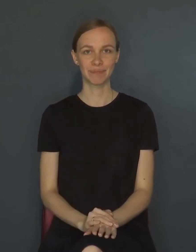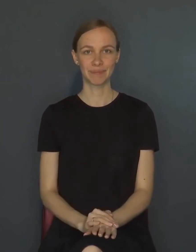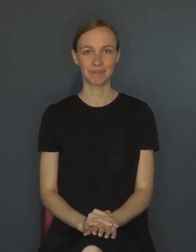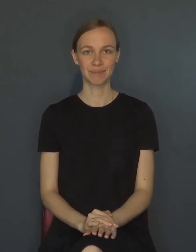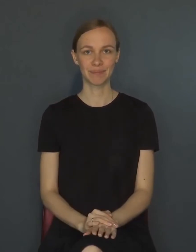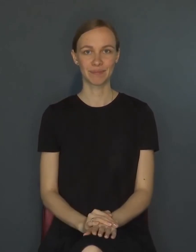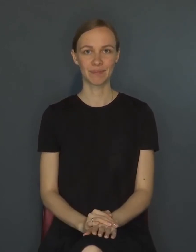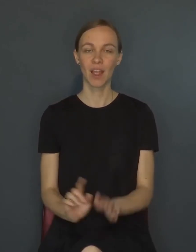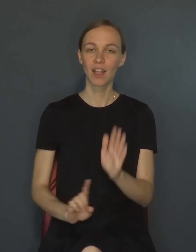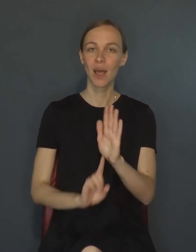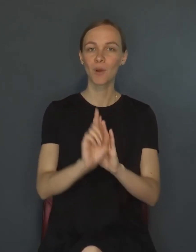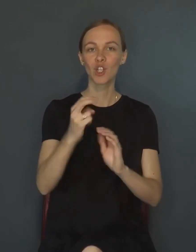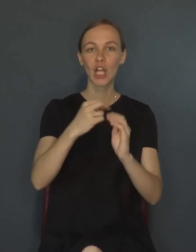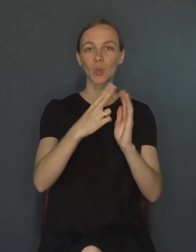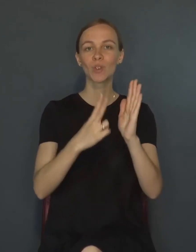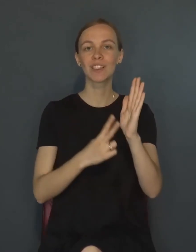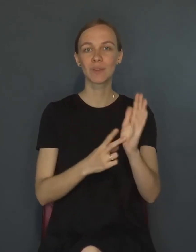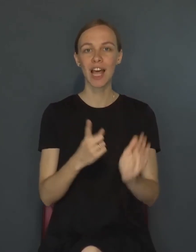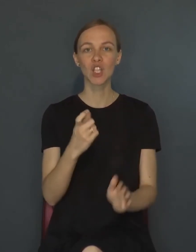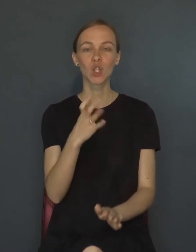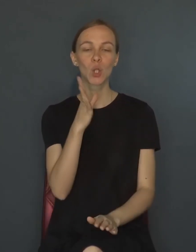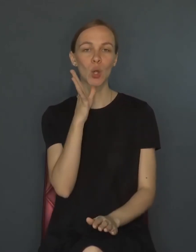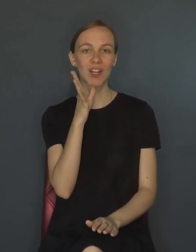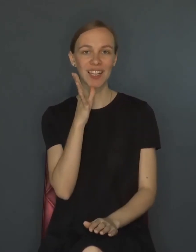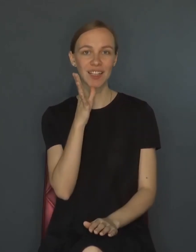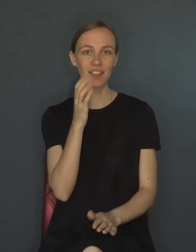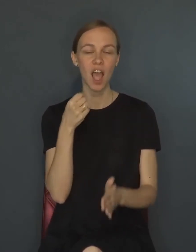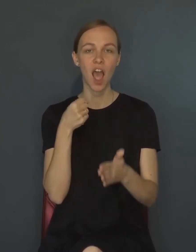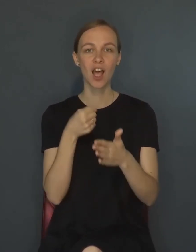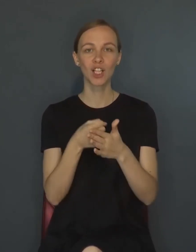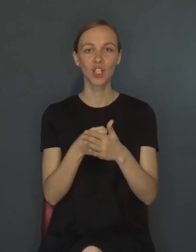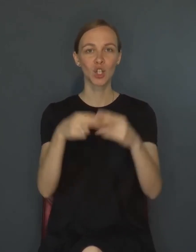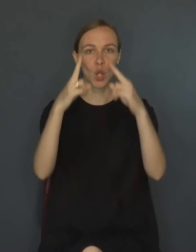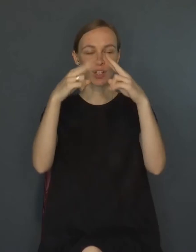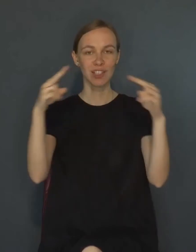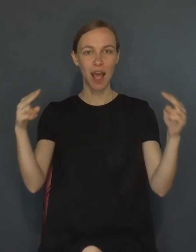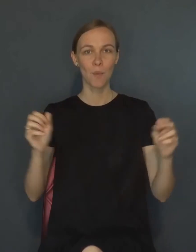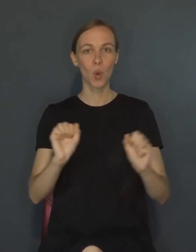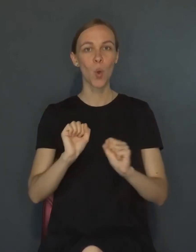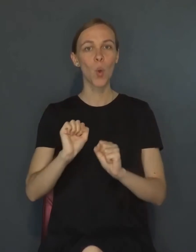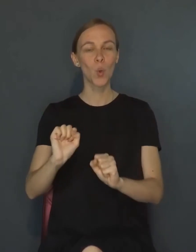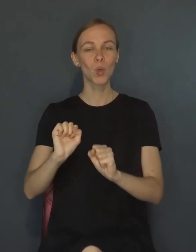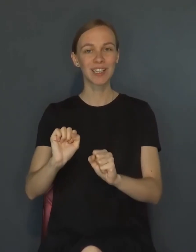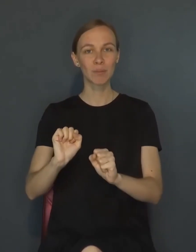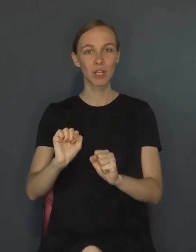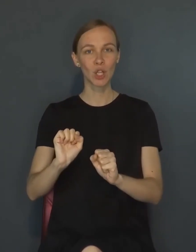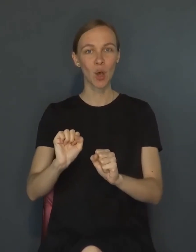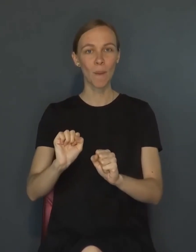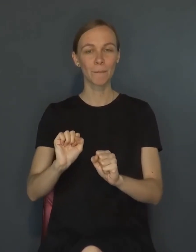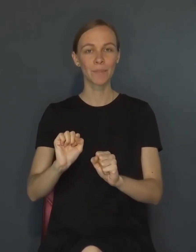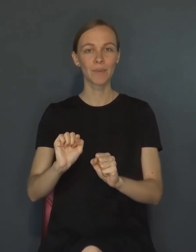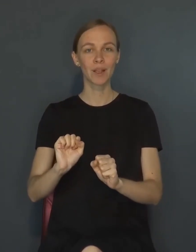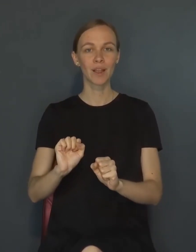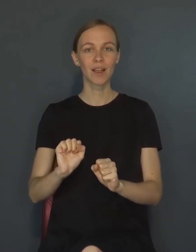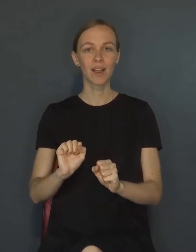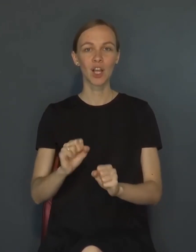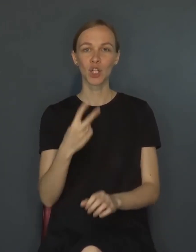На початку 17 століття до замку укріплено двома бастіонами